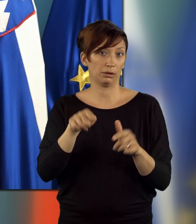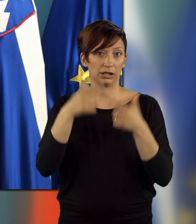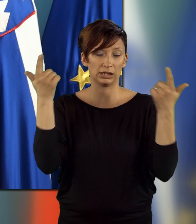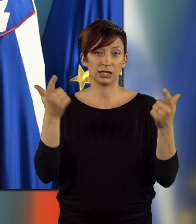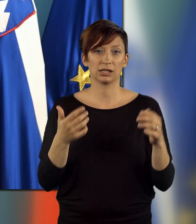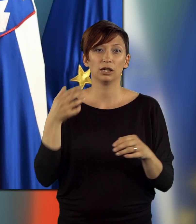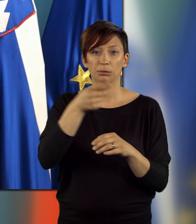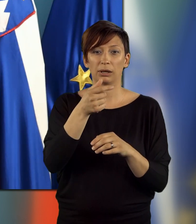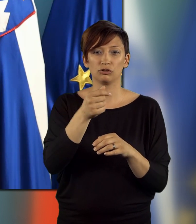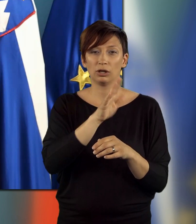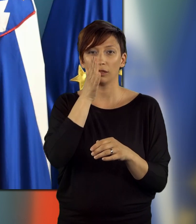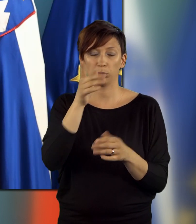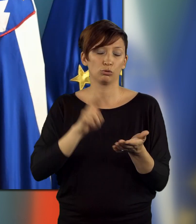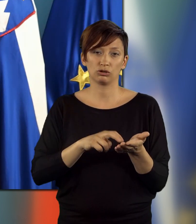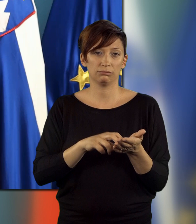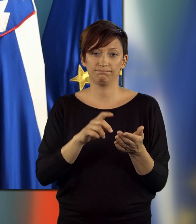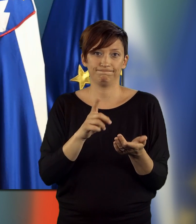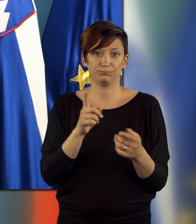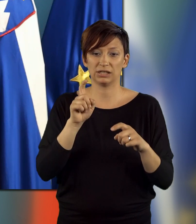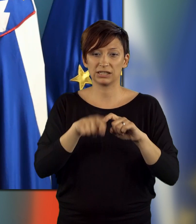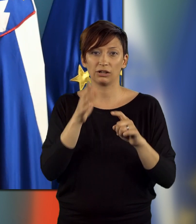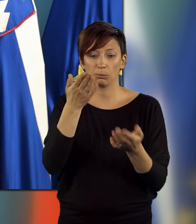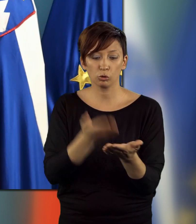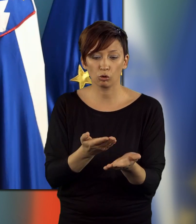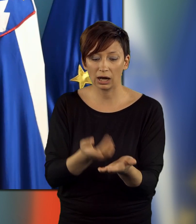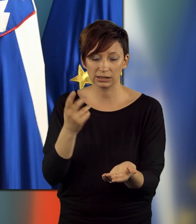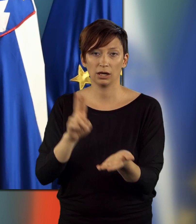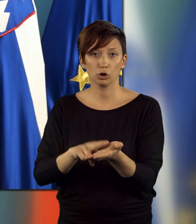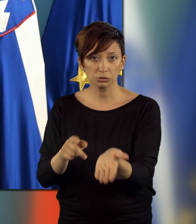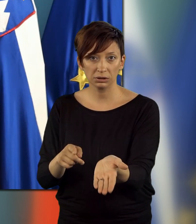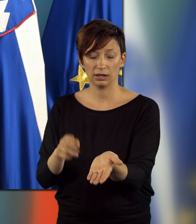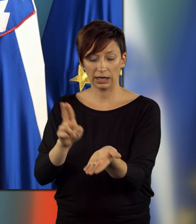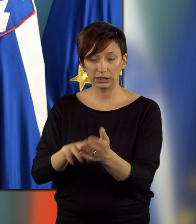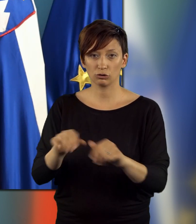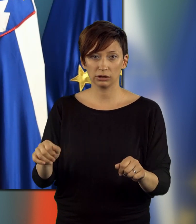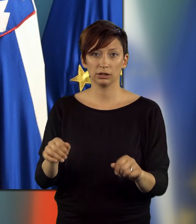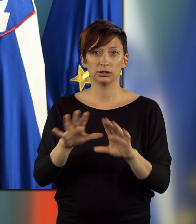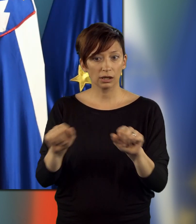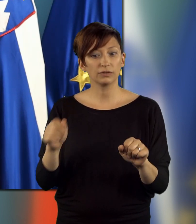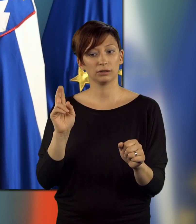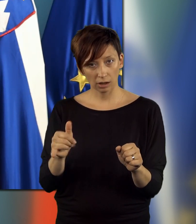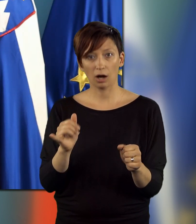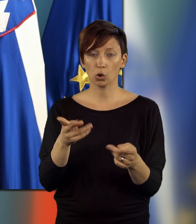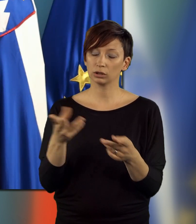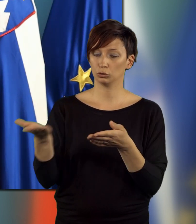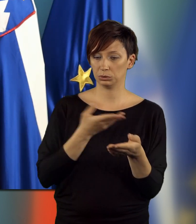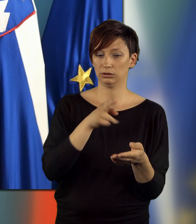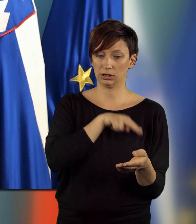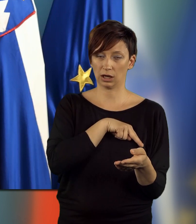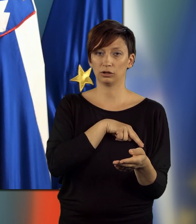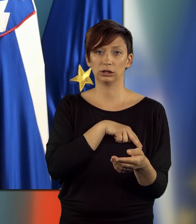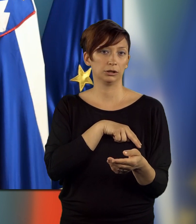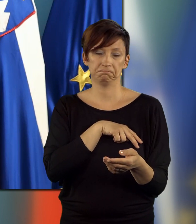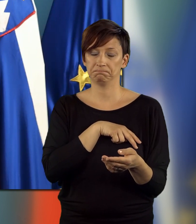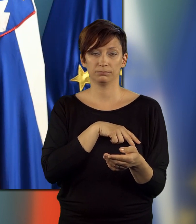jasen, da plačila ne bo, če zadeve ne bodo dokazane, argumentirane in se to ne bo izvedlo, praktično